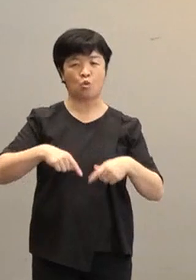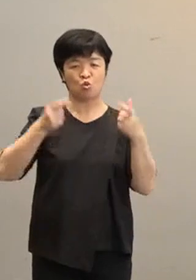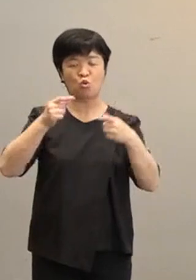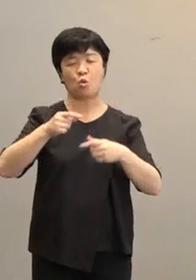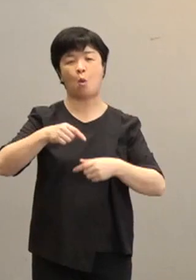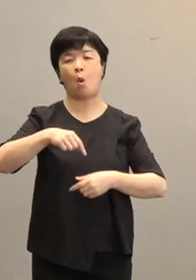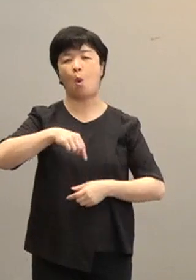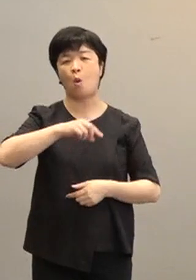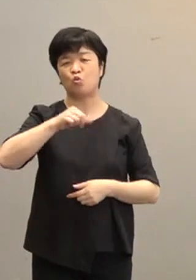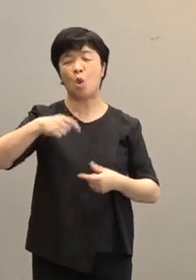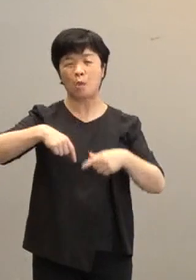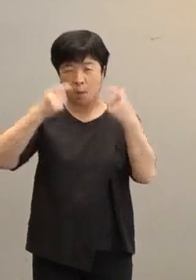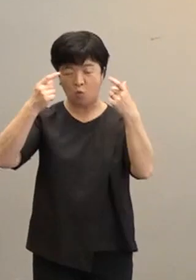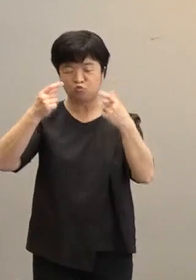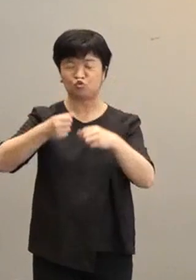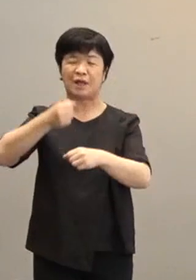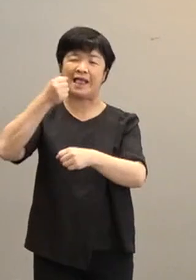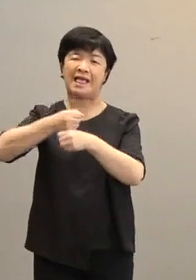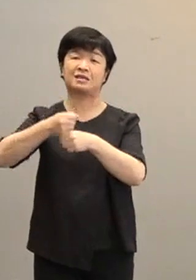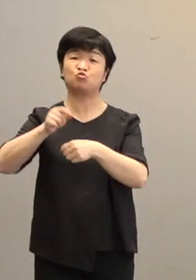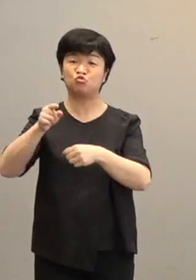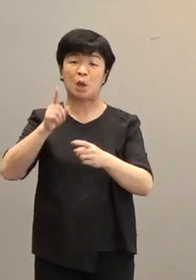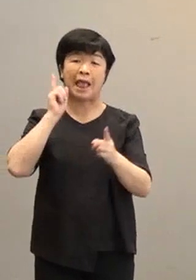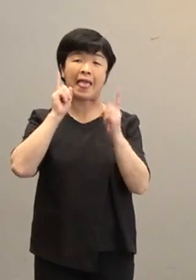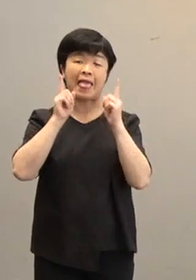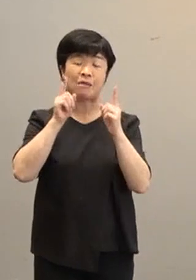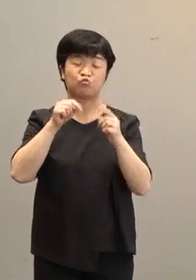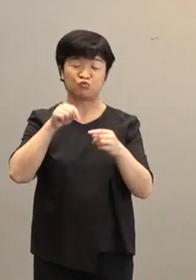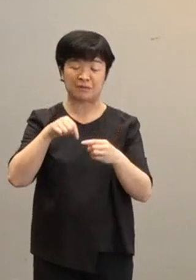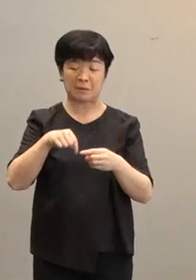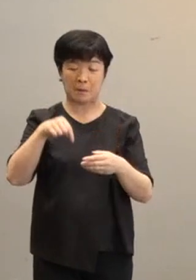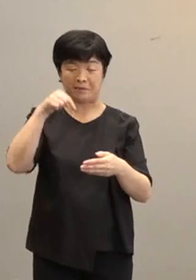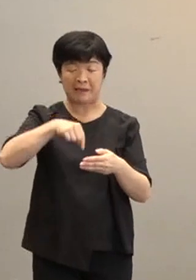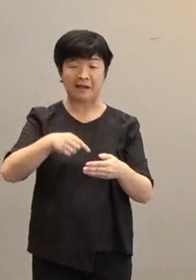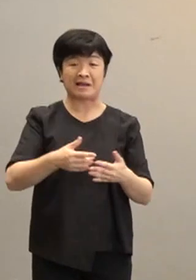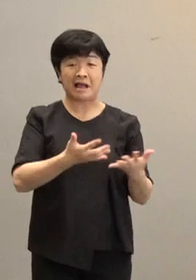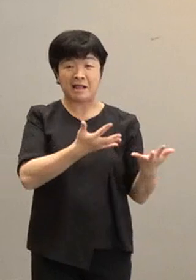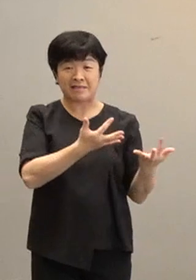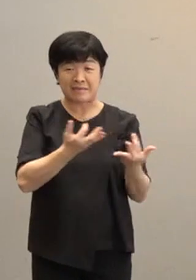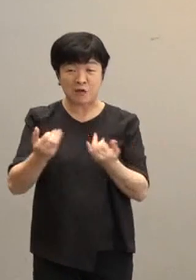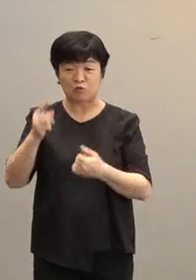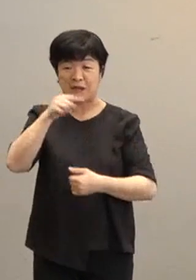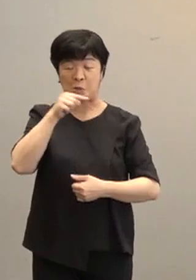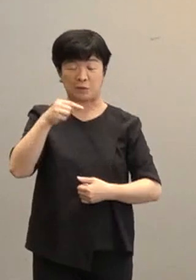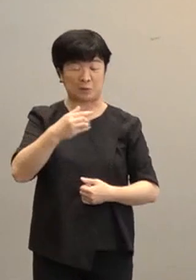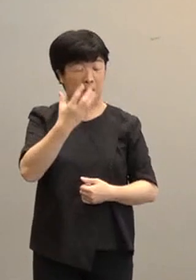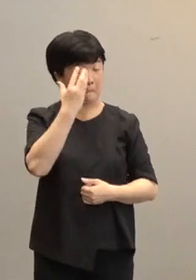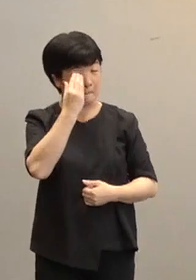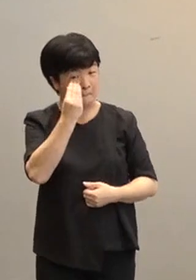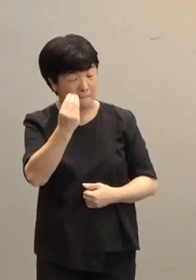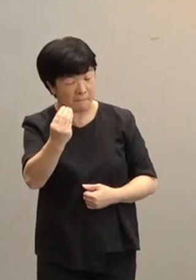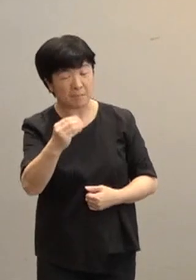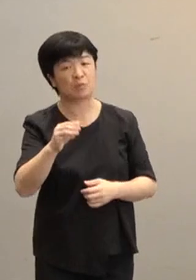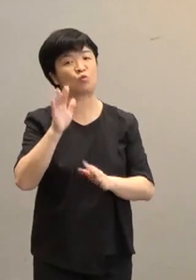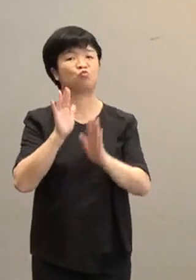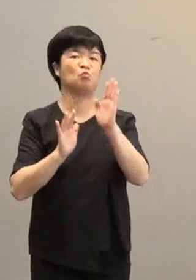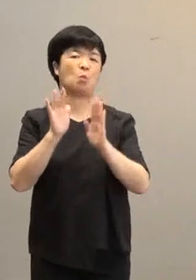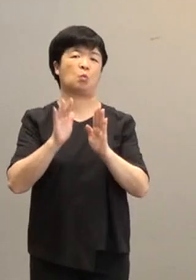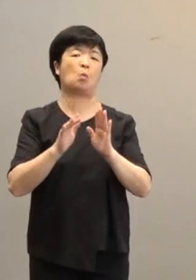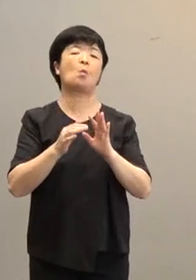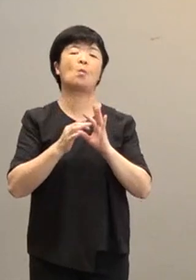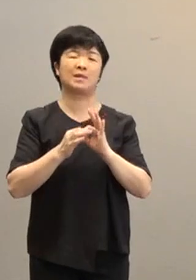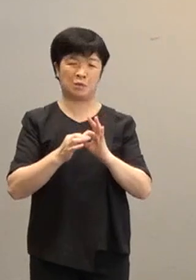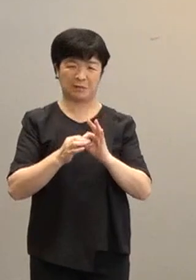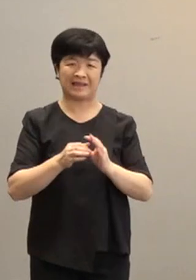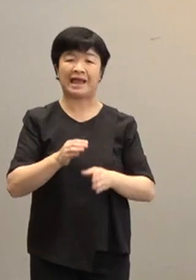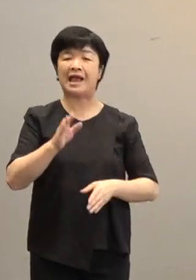に、ある種ゲームの中でこれだけ多くの人たちがこう夢中になっているものでありますので、リアルとのつなが